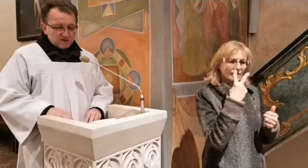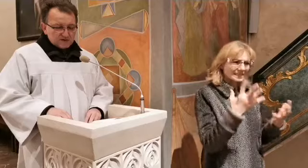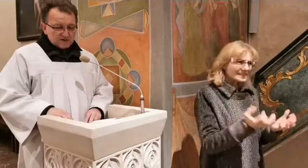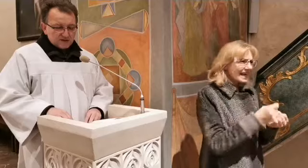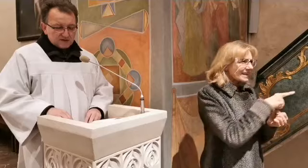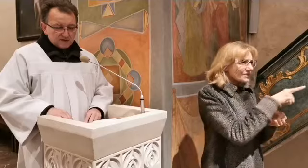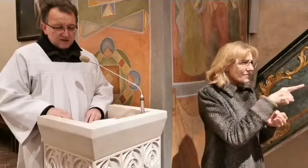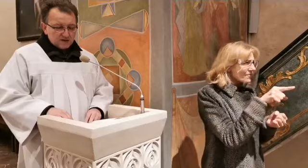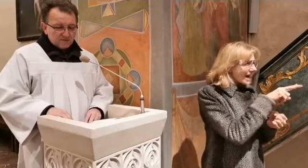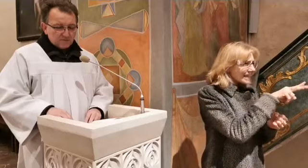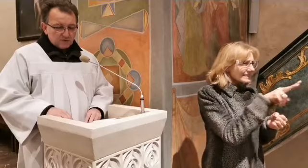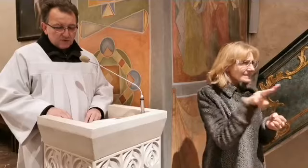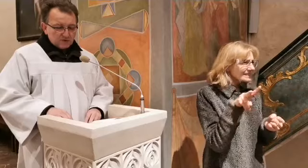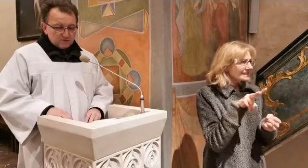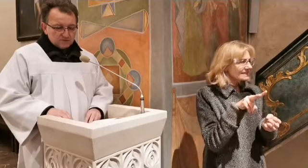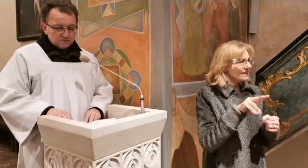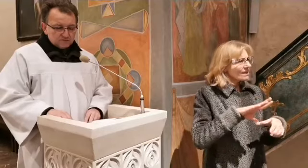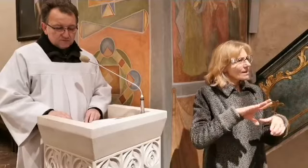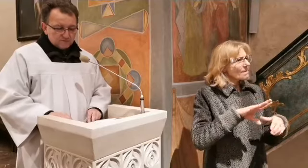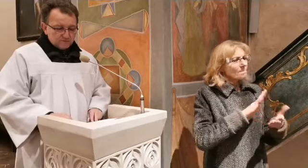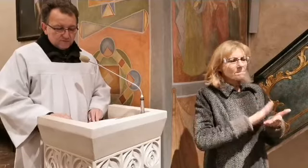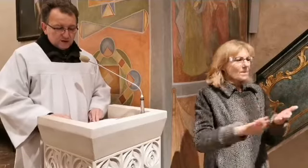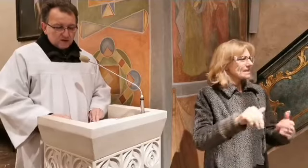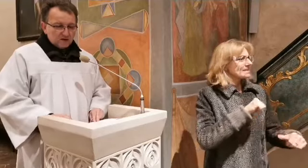plamy i skazy w pokoju.